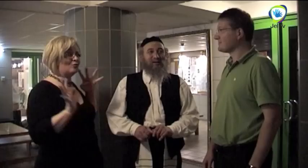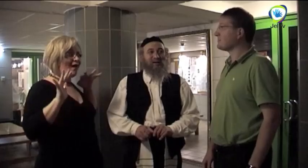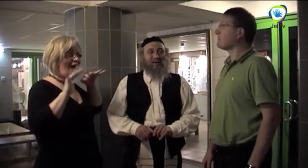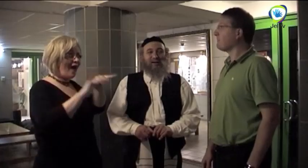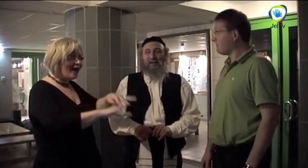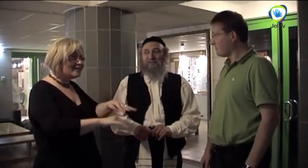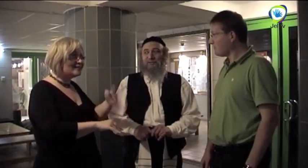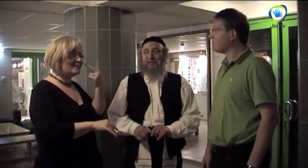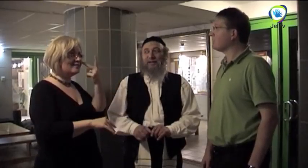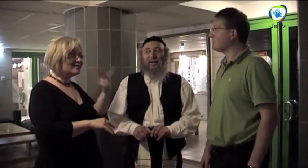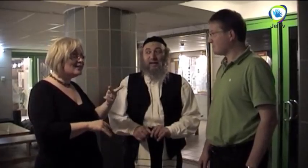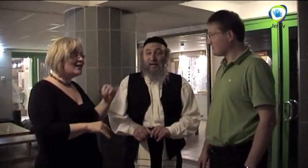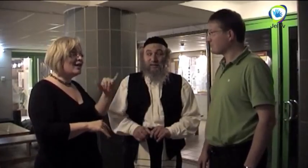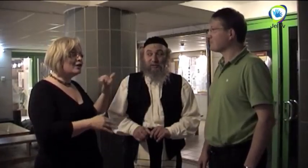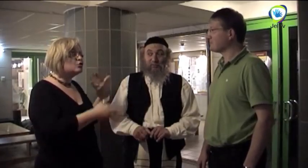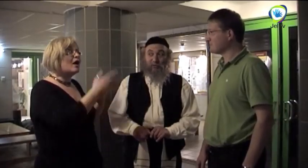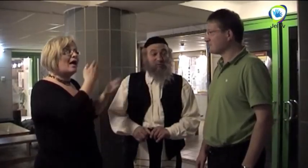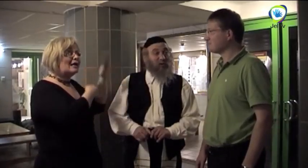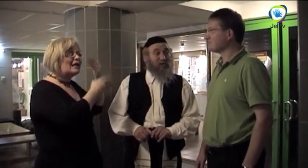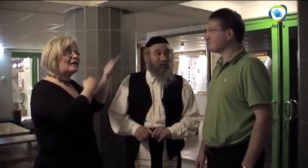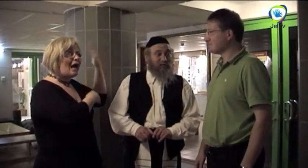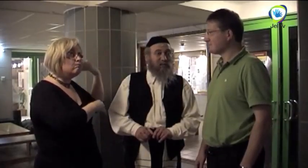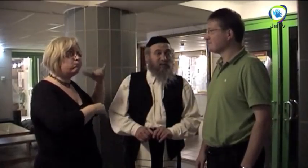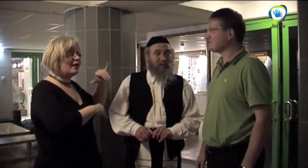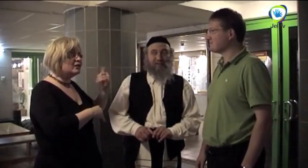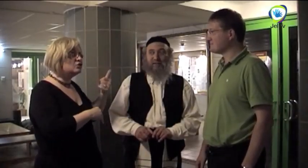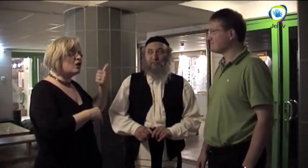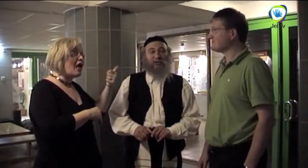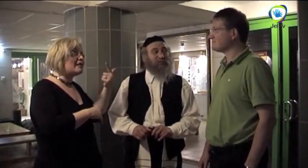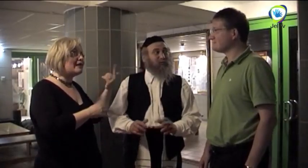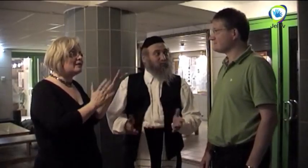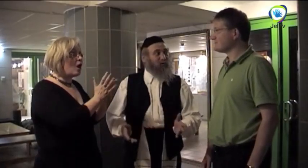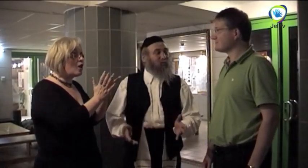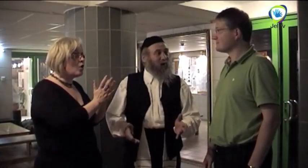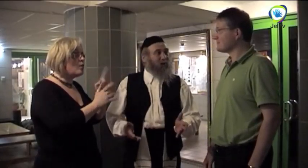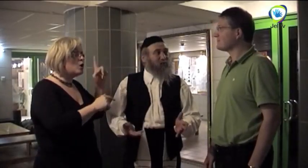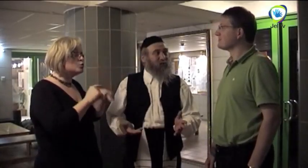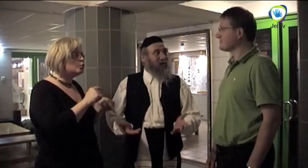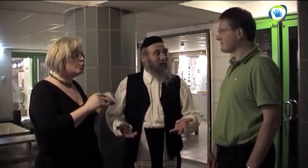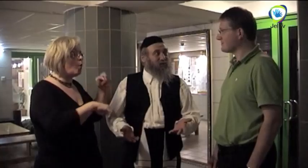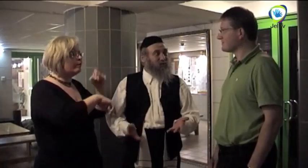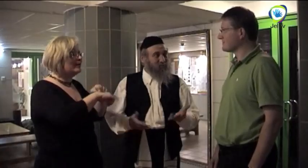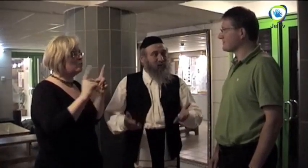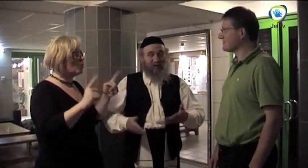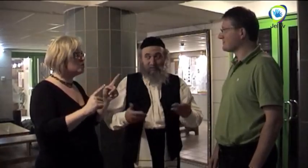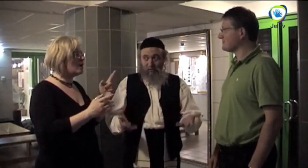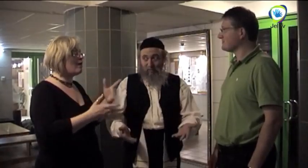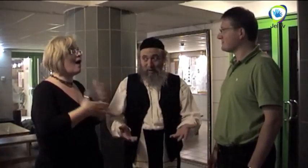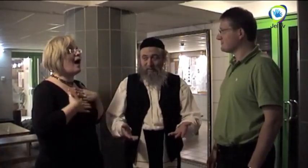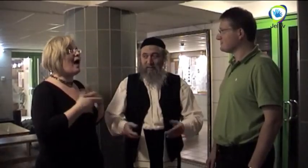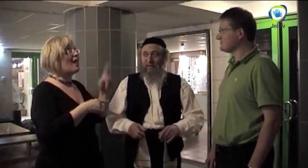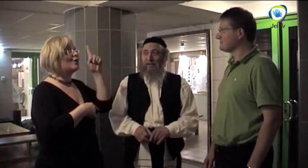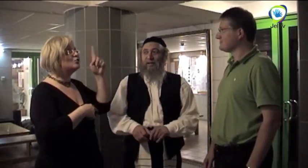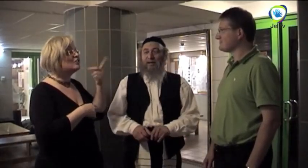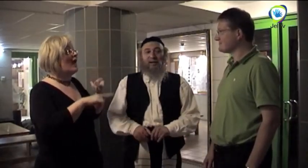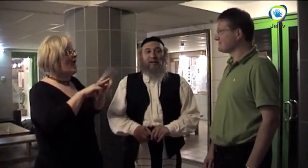többször volt már, és régen is, a múltban is, egyszer-kétszer, most az utóbbi időben, hála Istennek, egyre